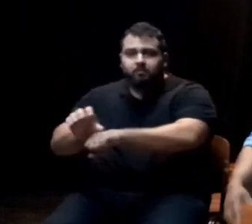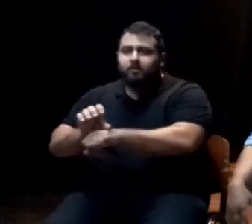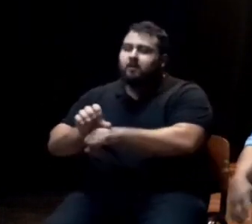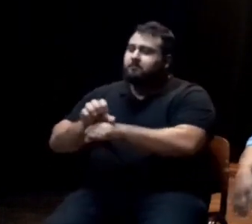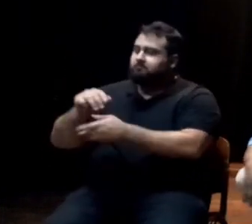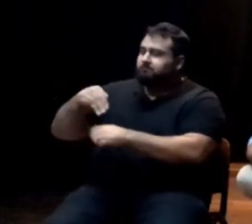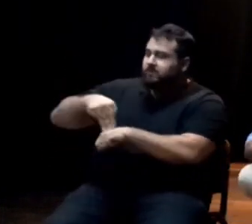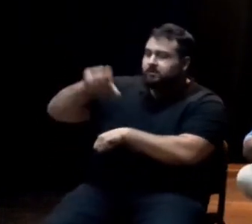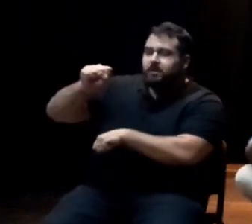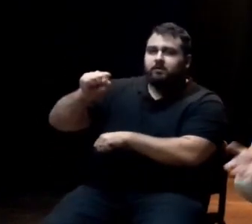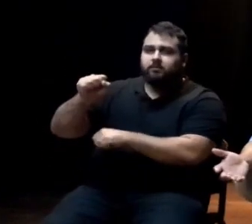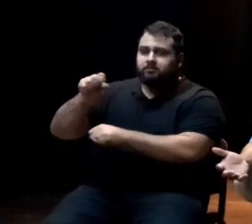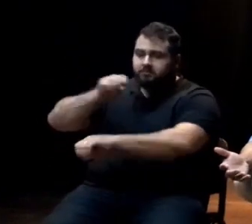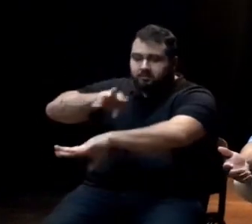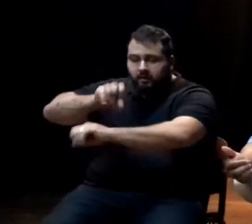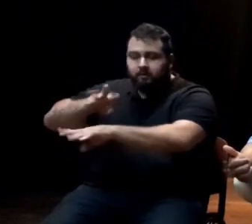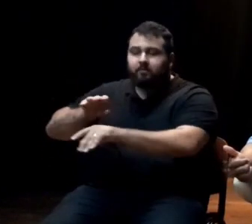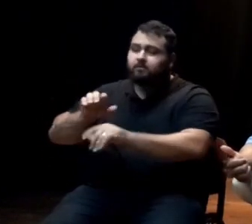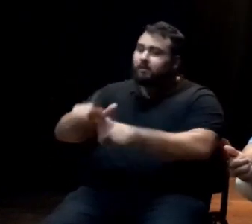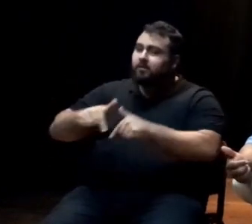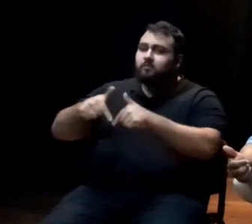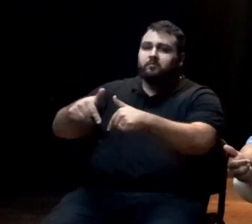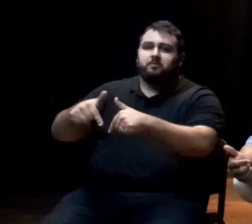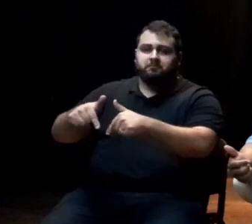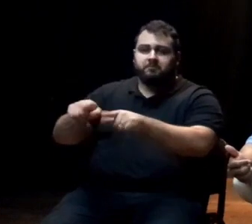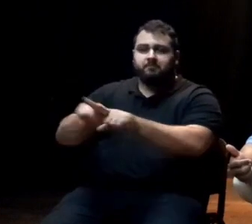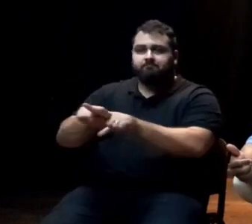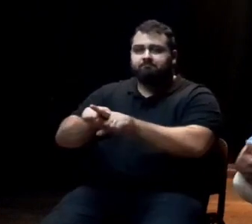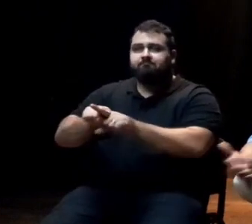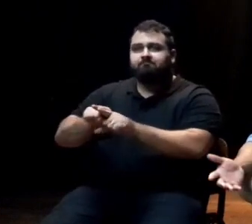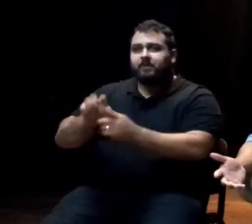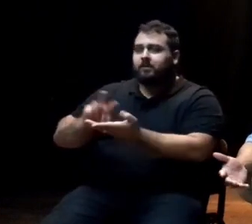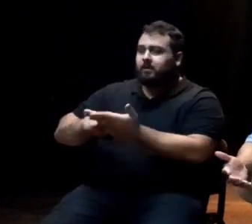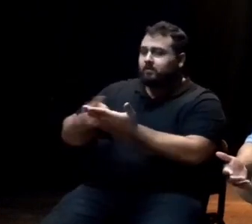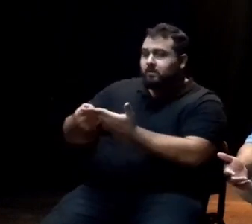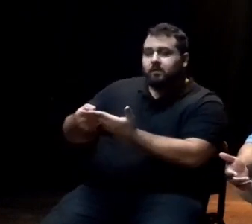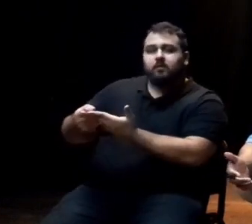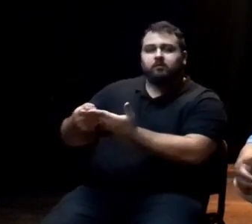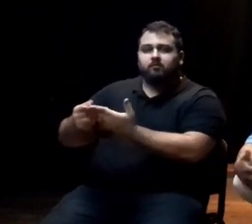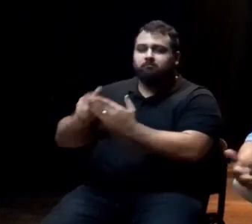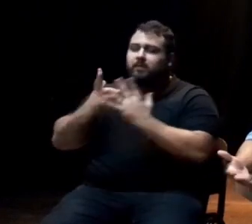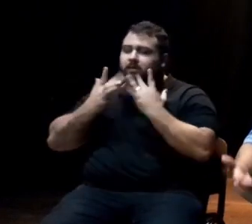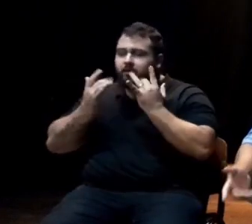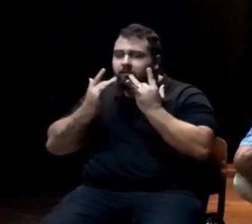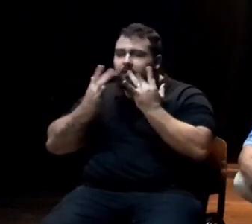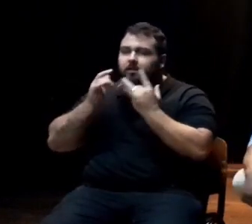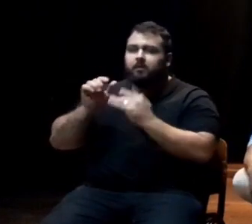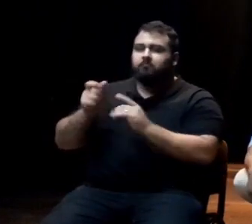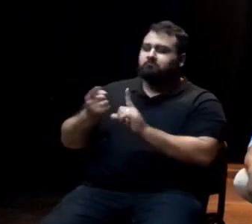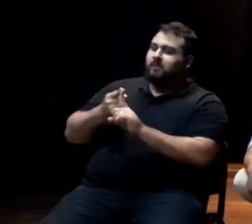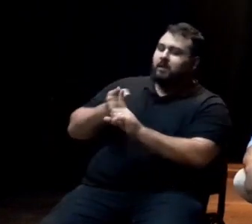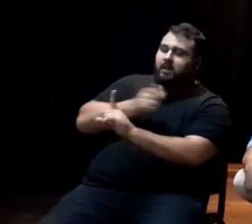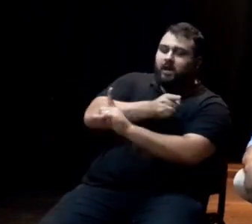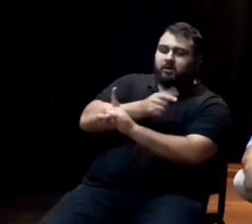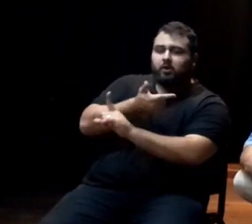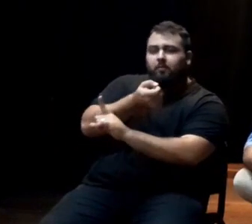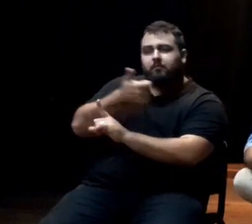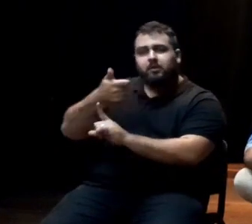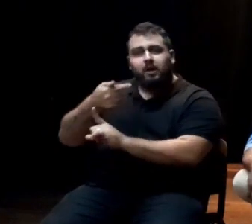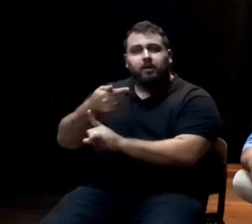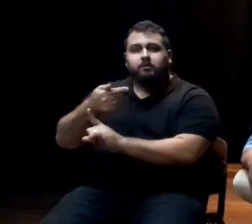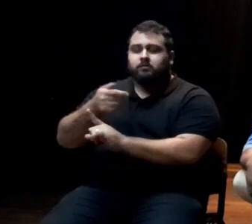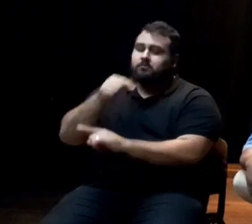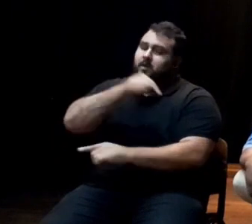em Educação e atuo traduzindo em espetáculos teatrais desde 2007, né, foi